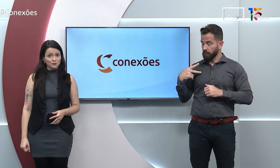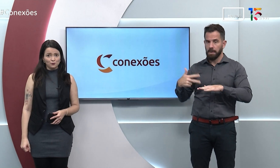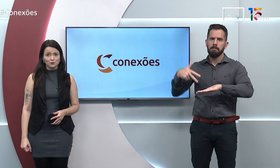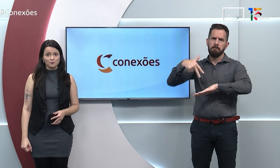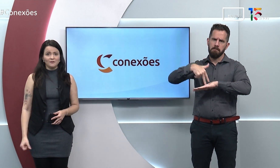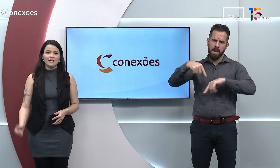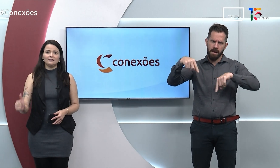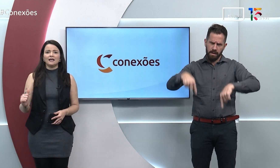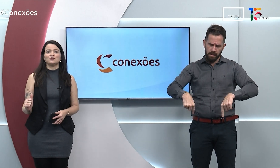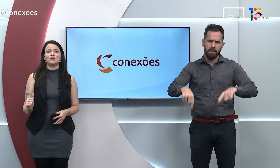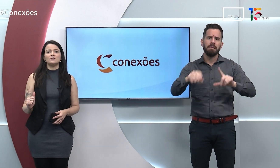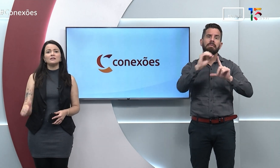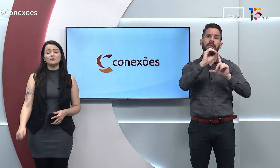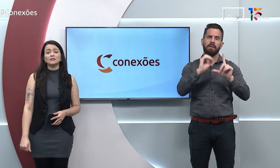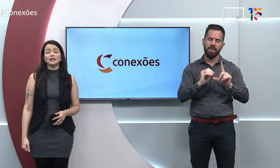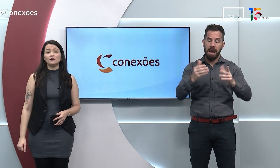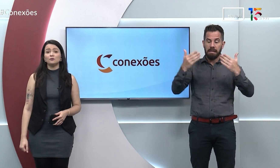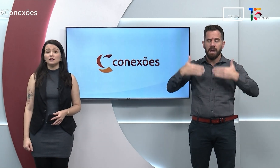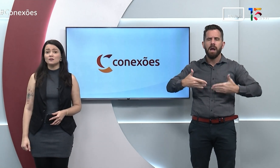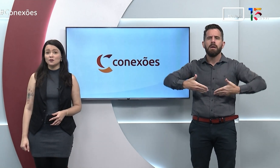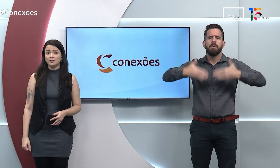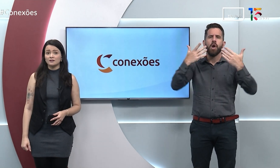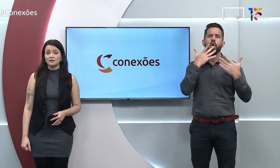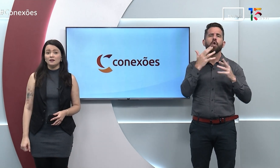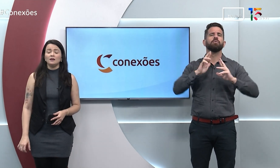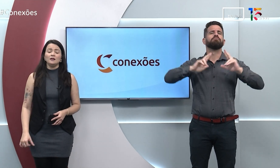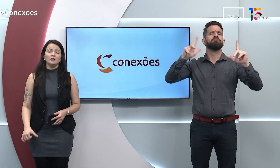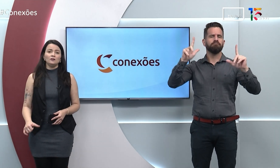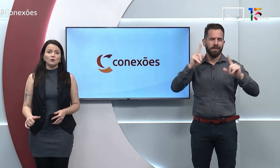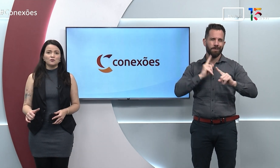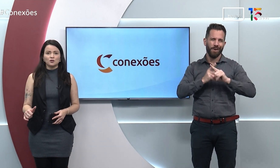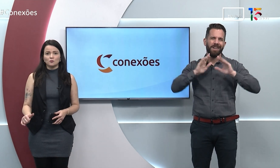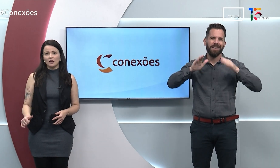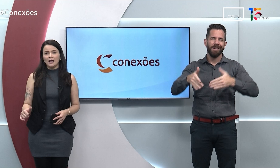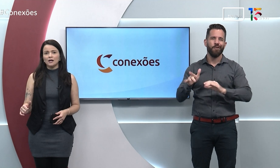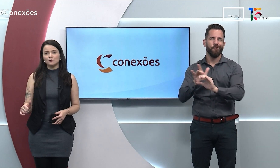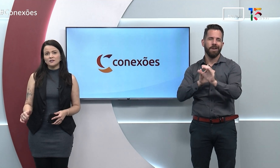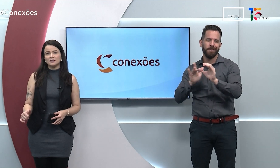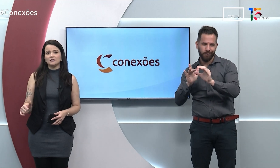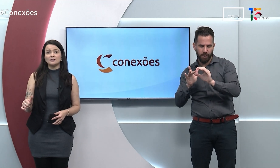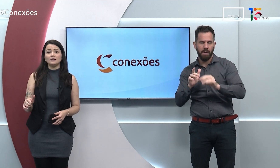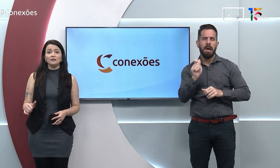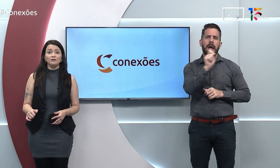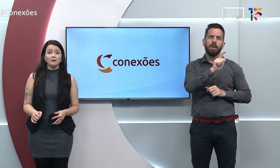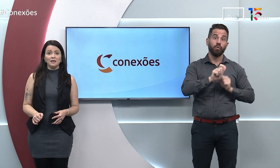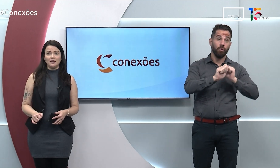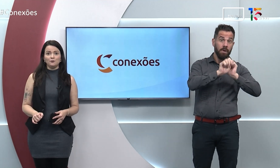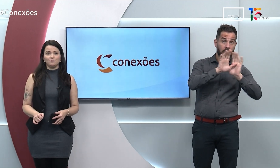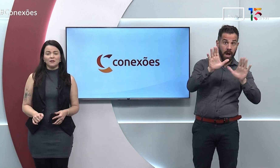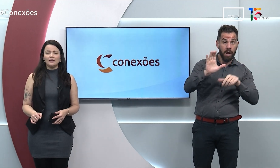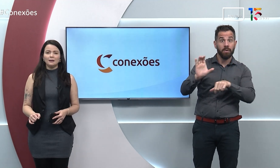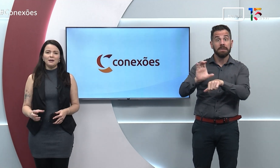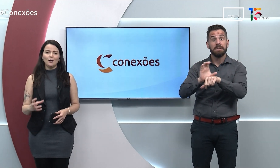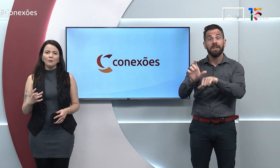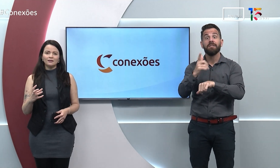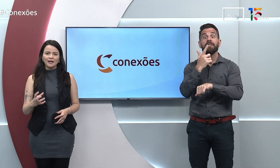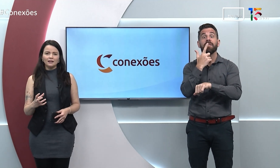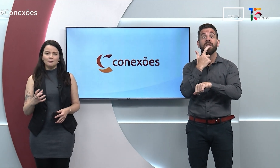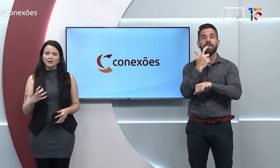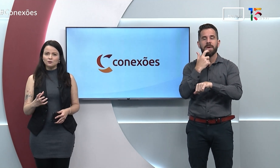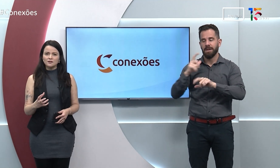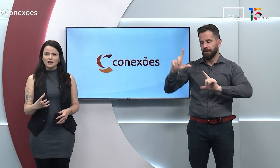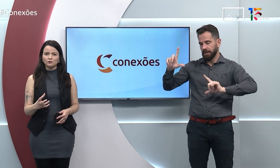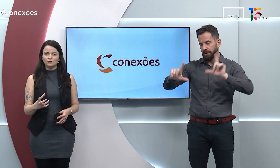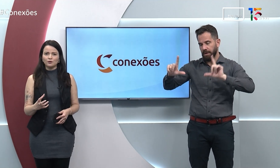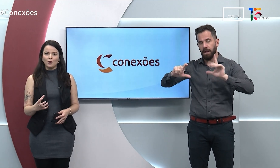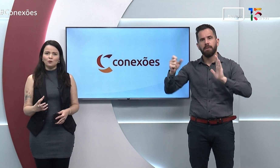no estúdio e atrás de nós está o cenário do Conexões, em tons de azul claro, cinza e vermelho. Também há uma tela